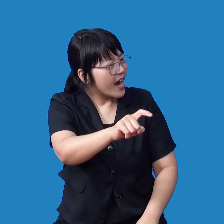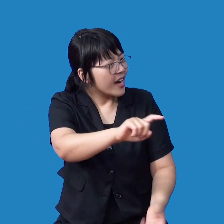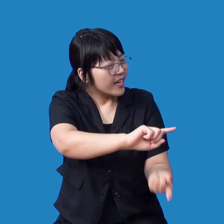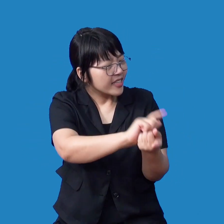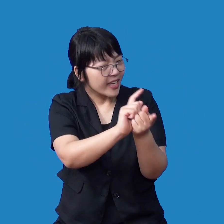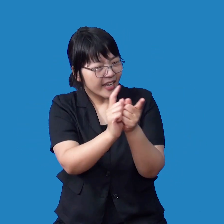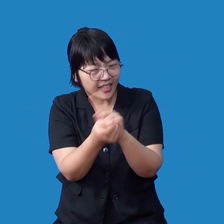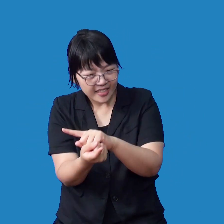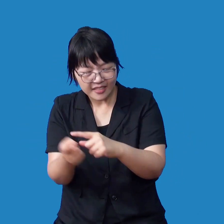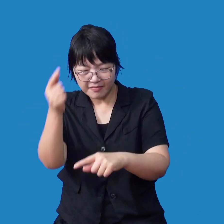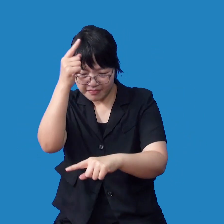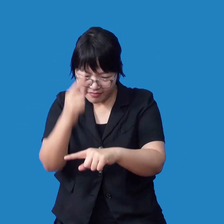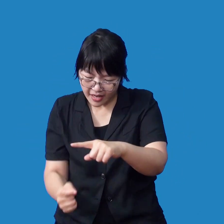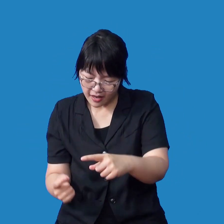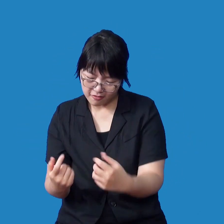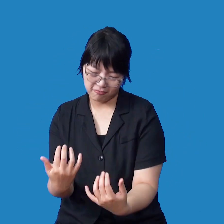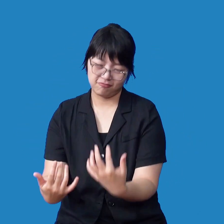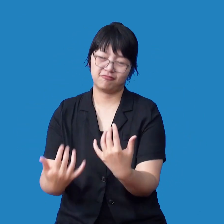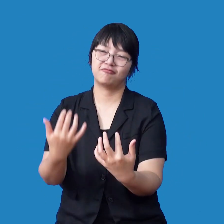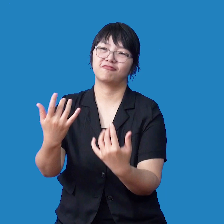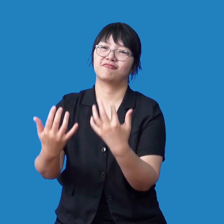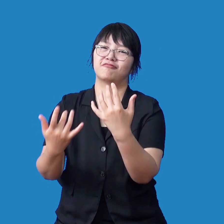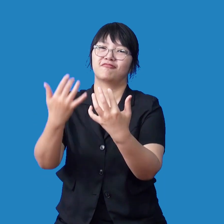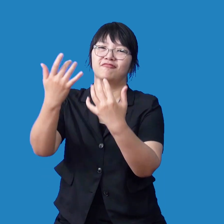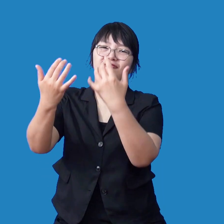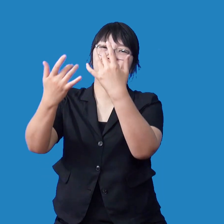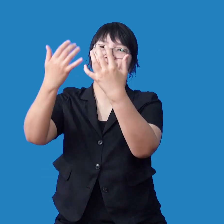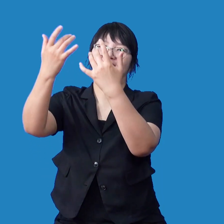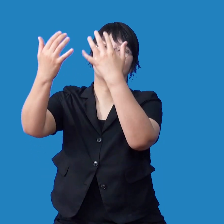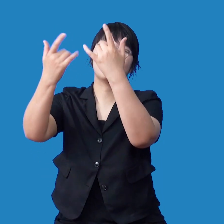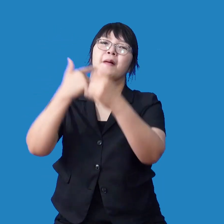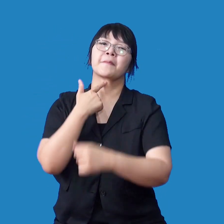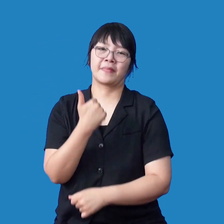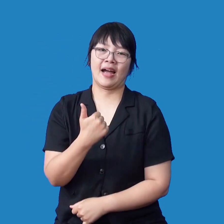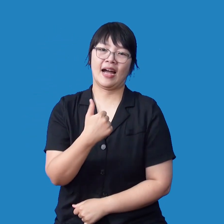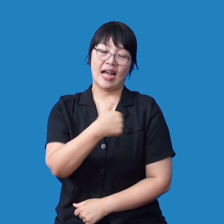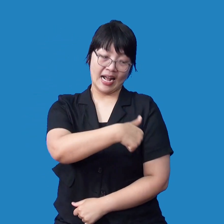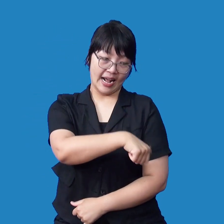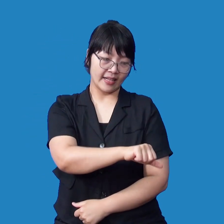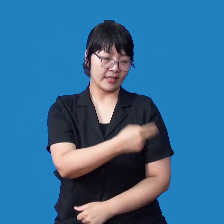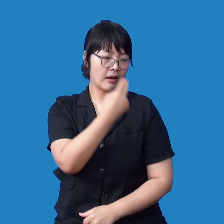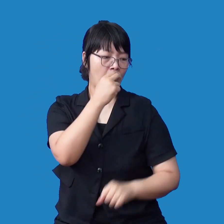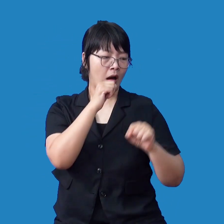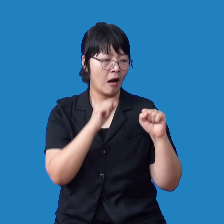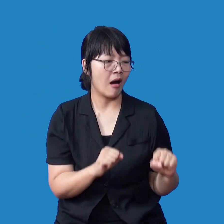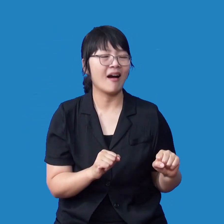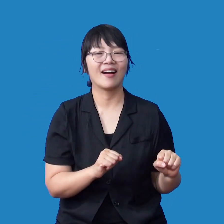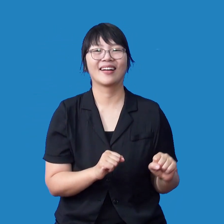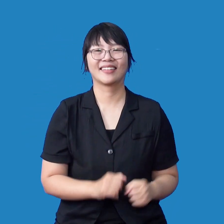제물로 바침으로 이삭의 생명이 구출되는 사건을 기억합니다.